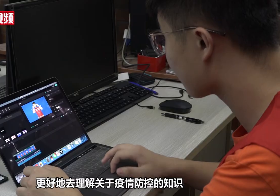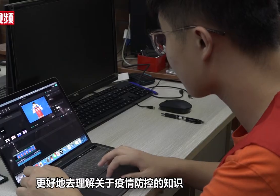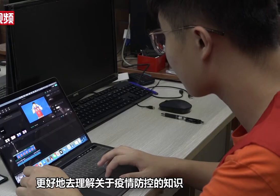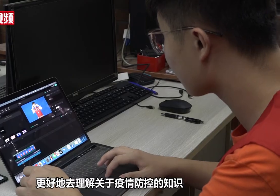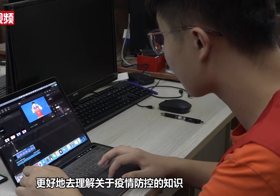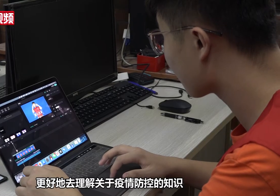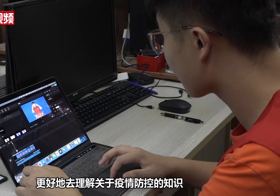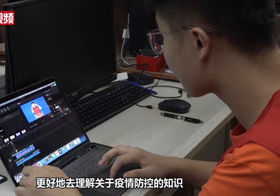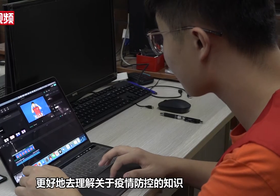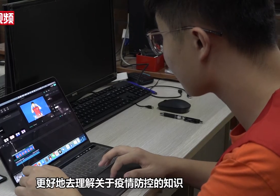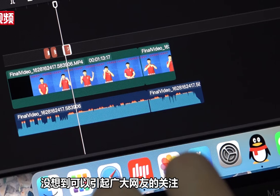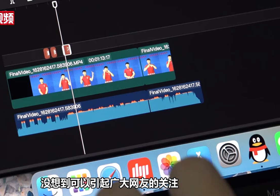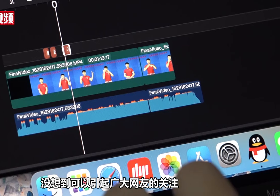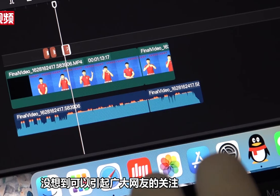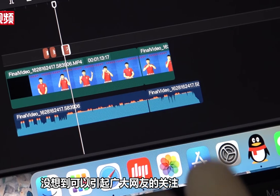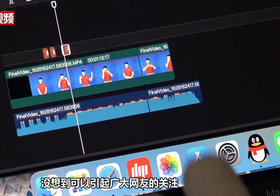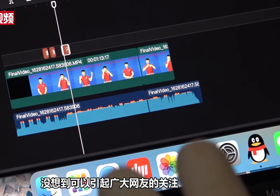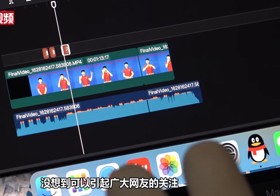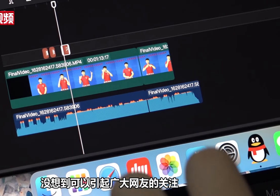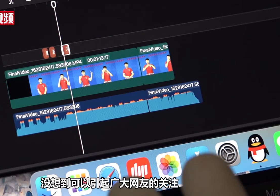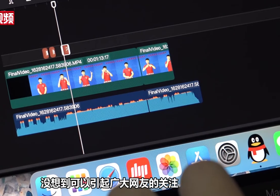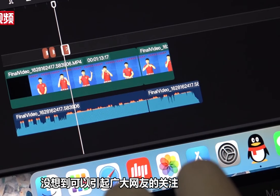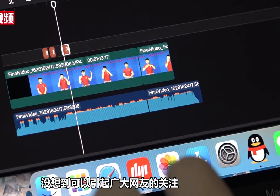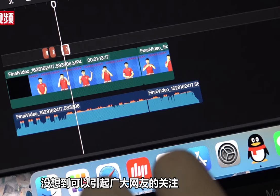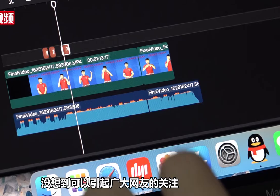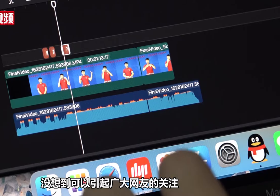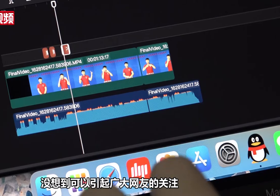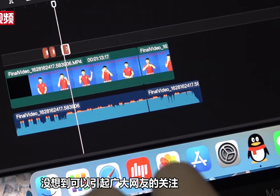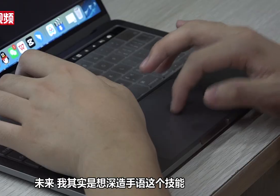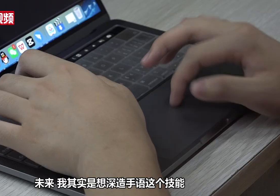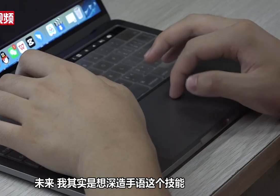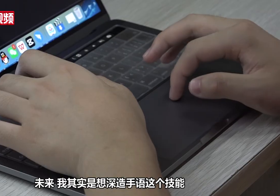解关于疫情防控的知识，没想到可以引起广大网友的关